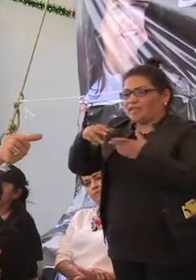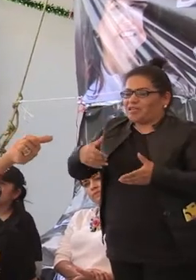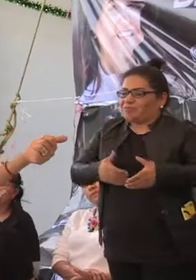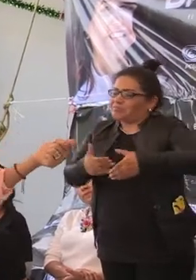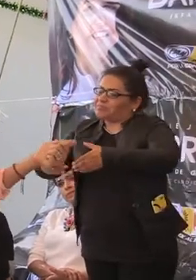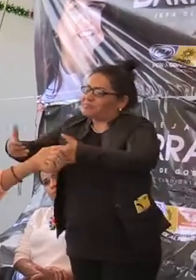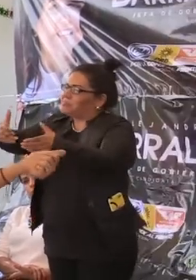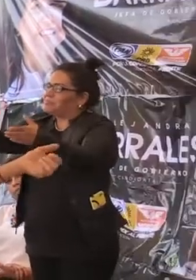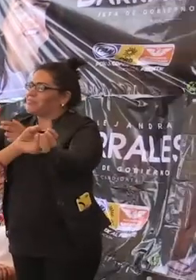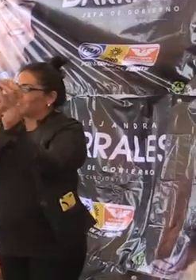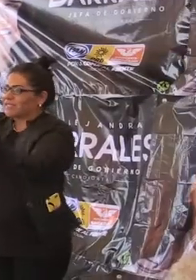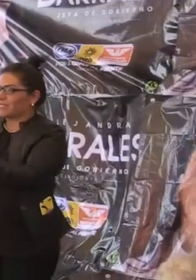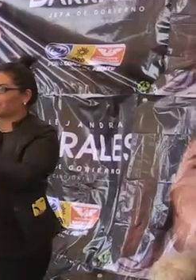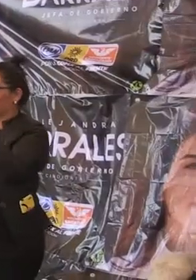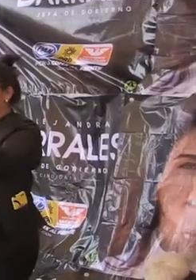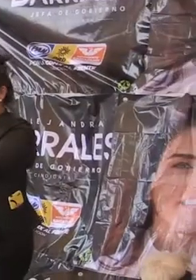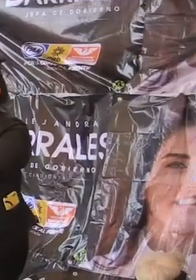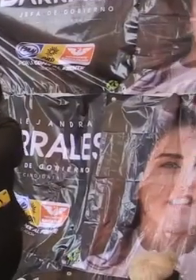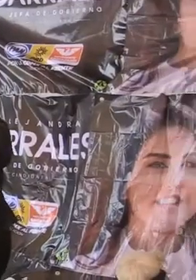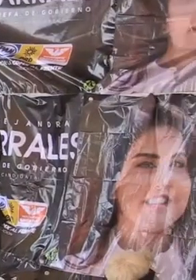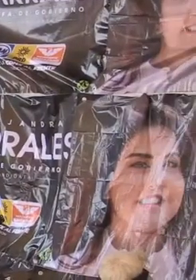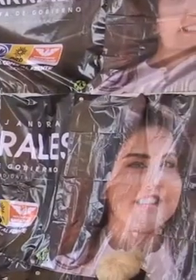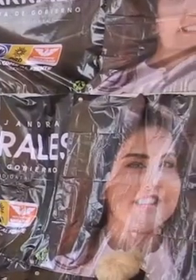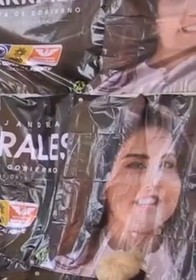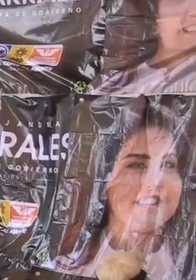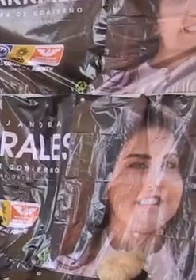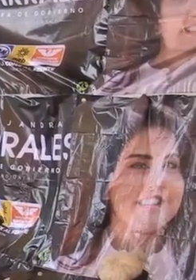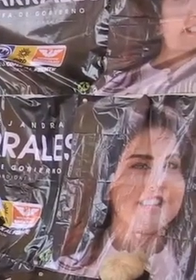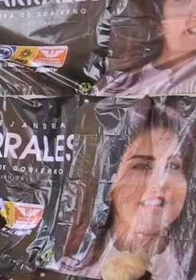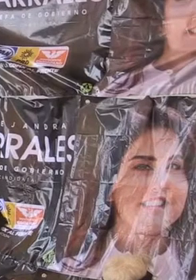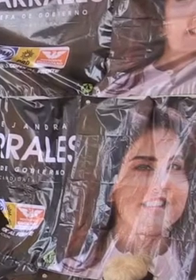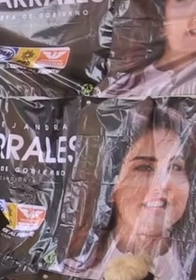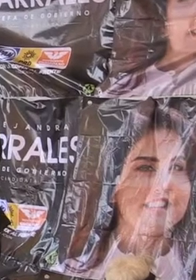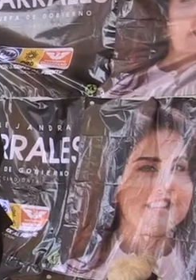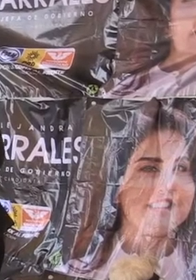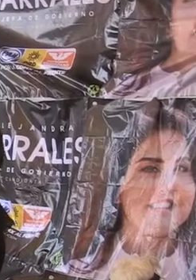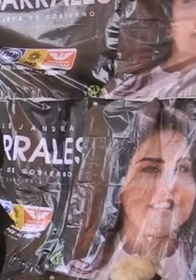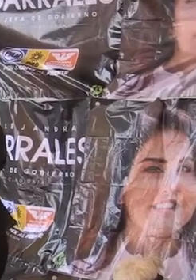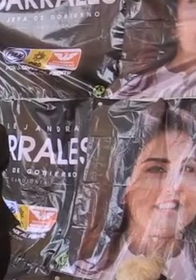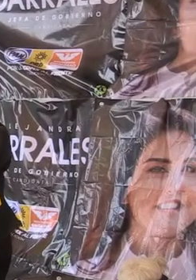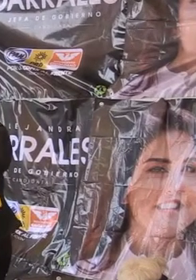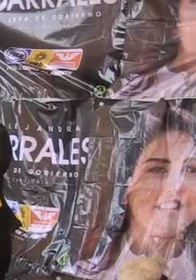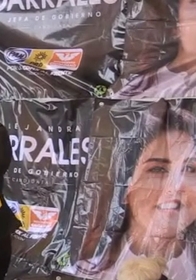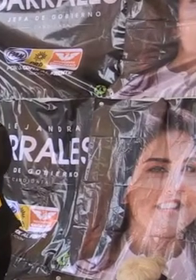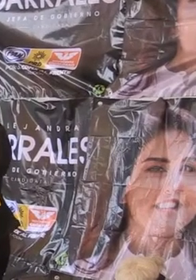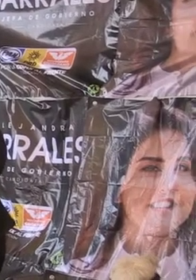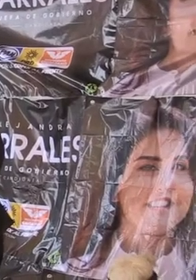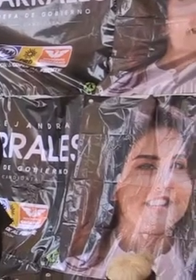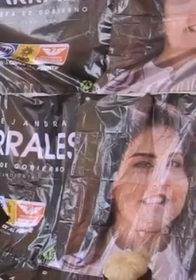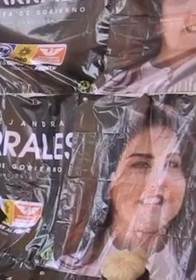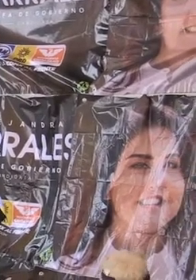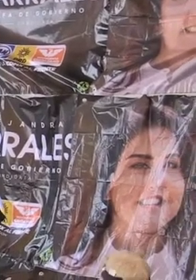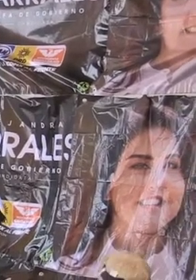las calles de Xochimilco y, como hoy sucede en algunos lugares muy emblemáticos del país, que la gente